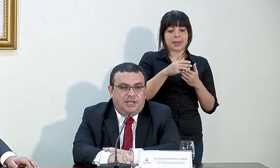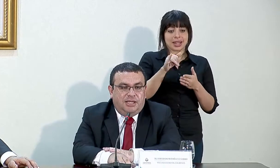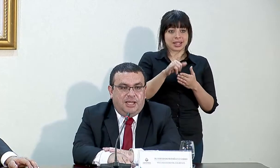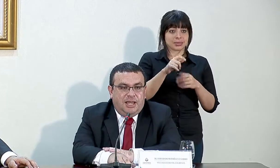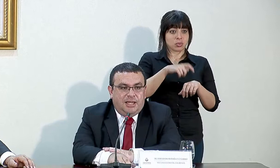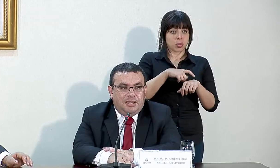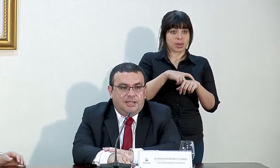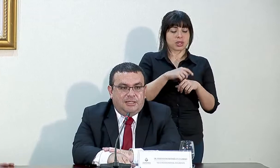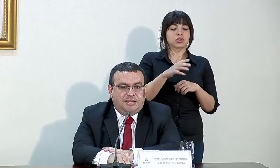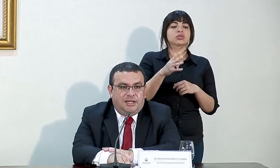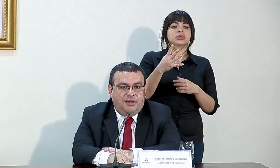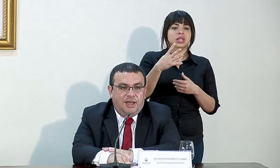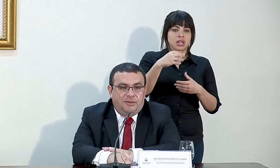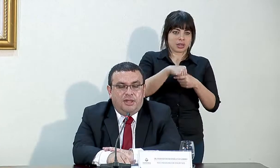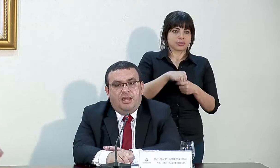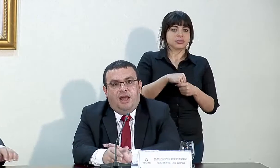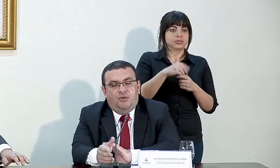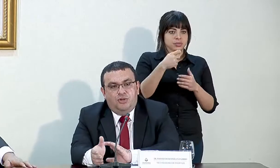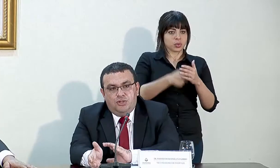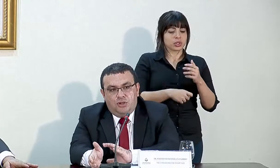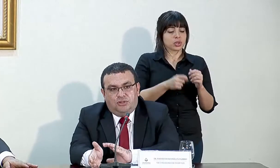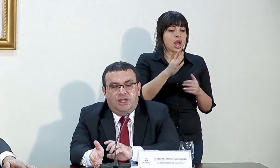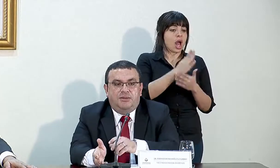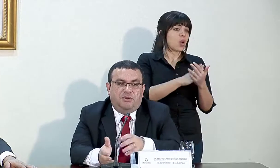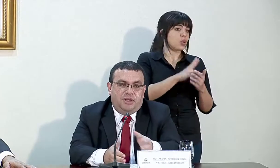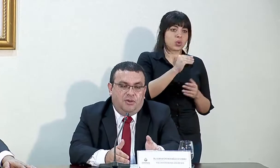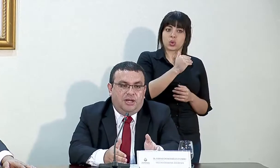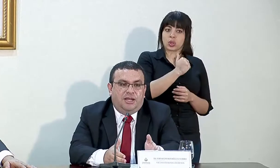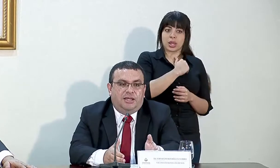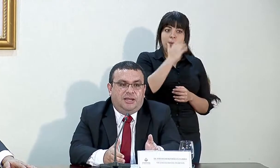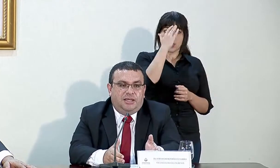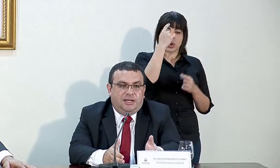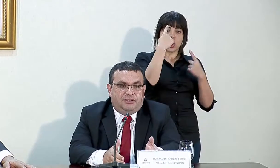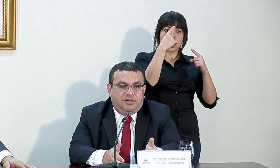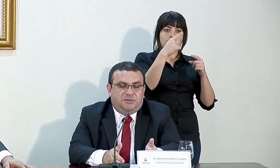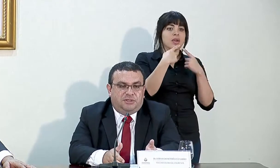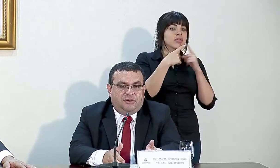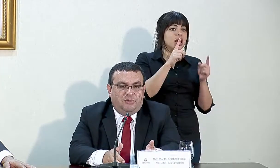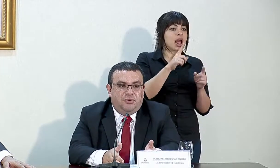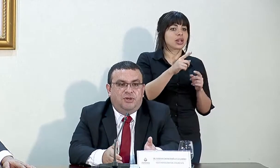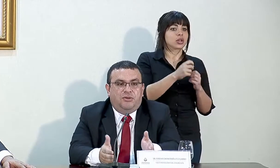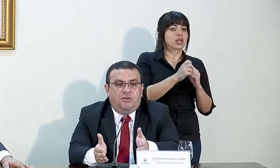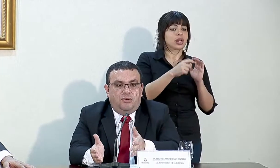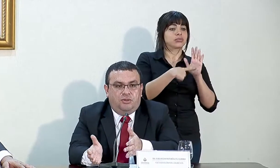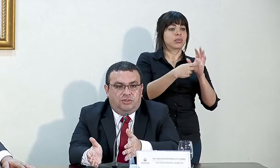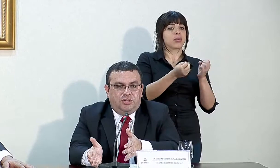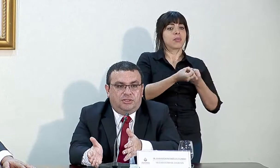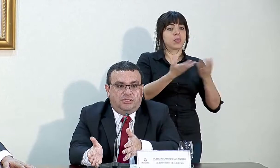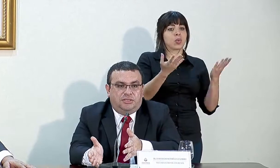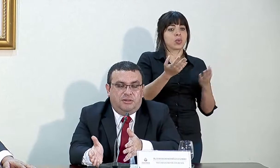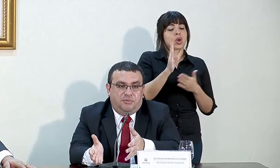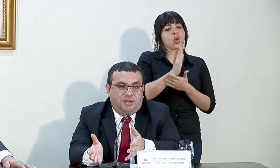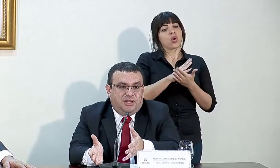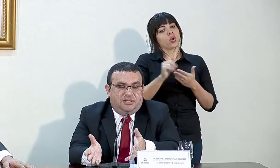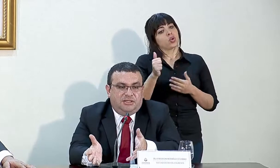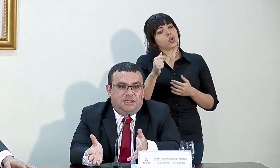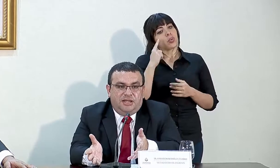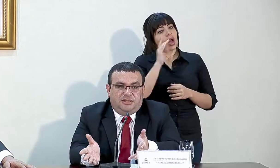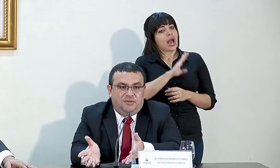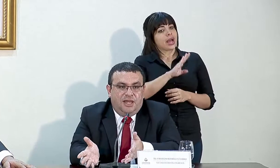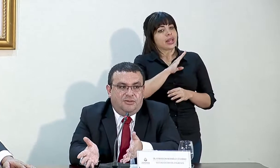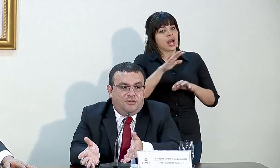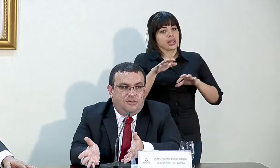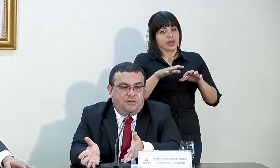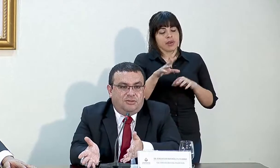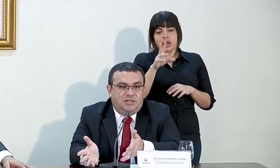momento estaría grabado. Algunos no lo tienen porque logran la declaratoria de espectáculo público, otros por las características